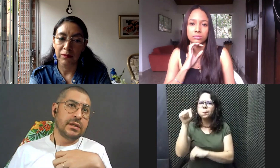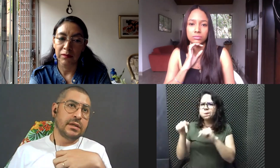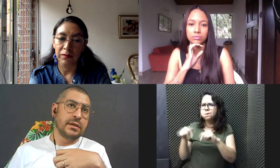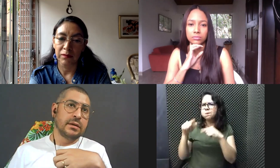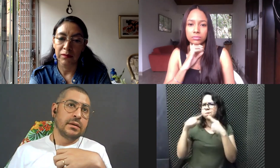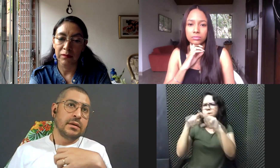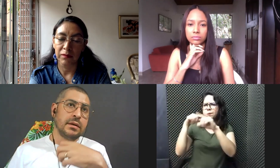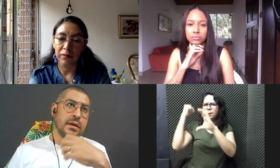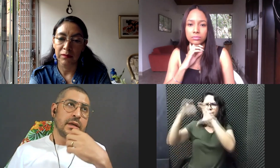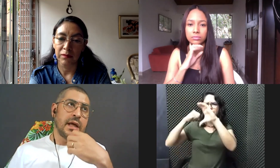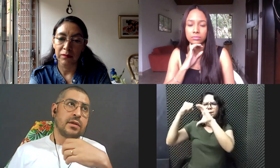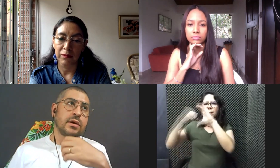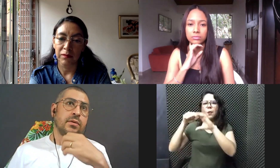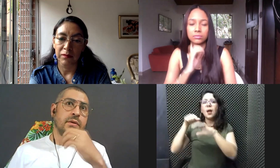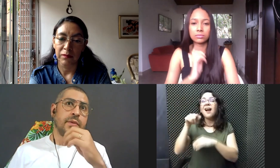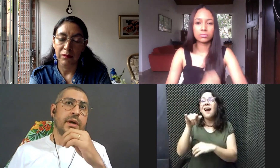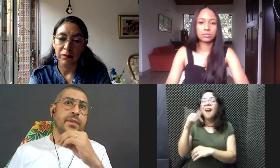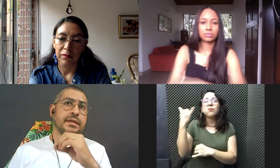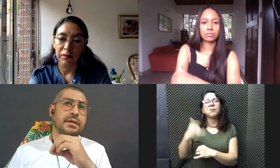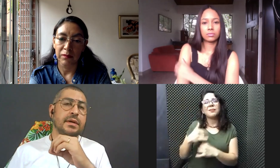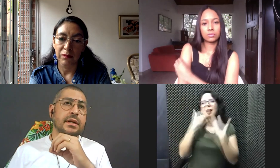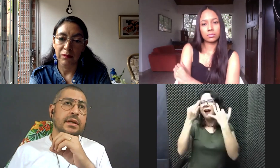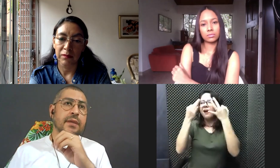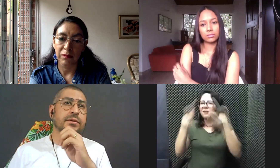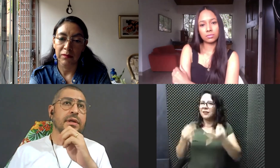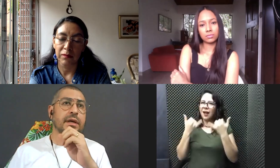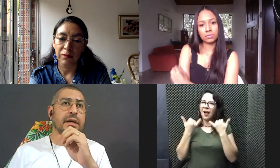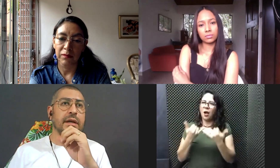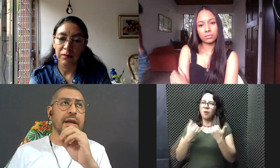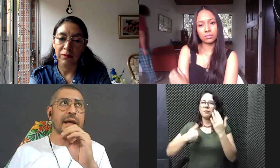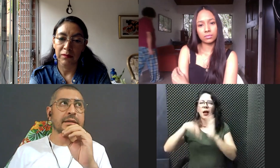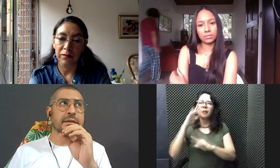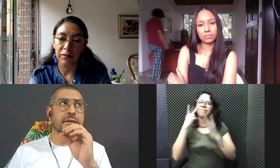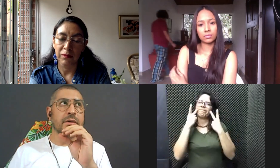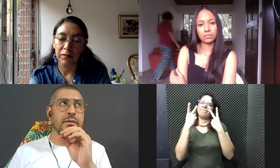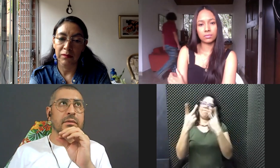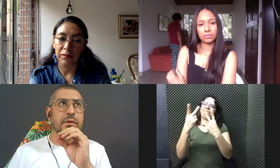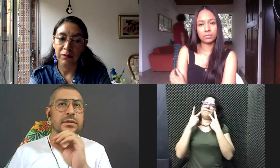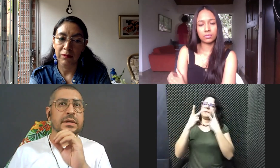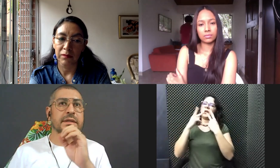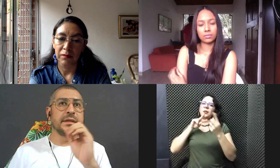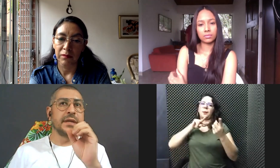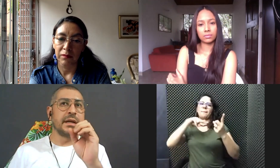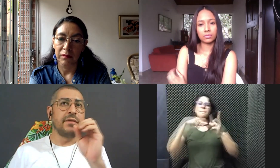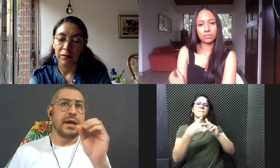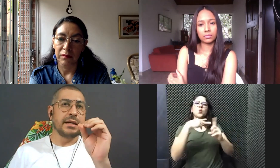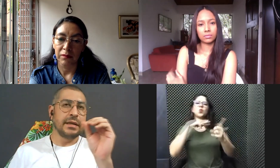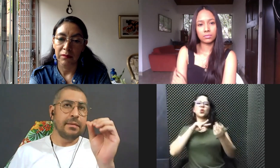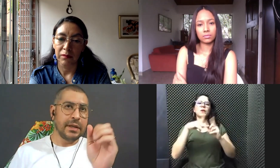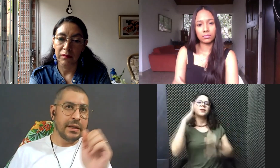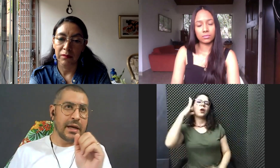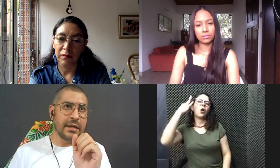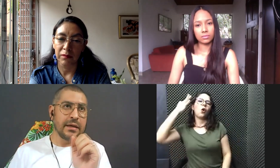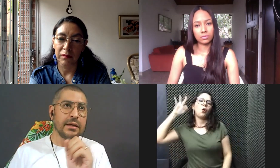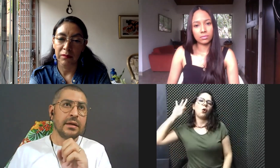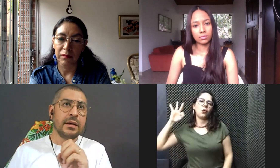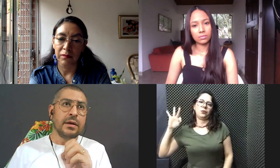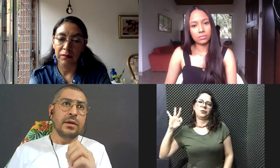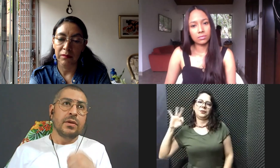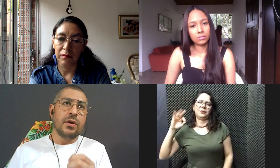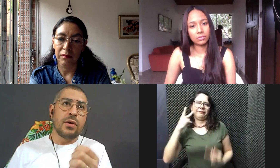del oyente, tanto que uno puede percibir, digamos, que cosas que están reflejadas en la